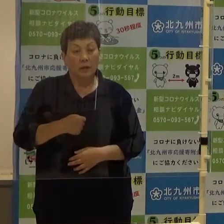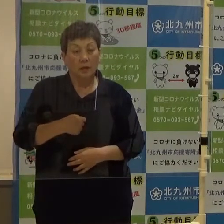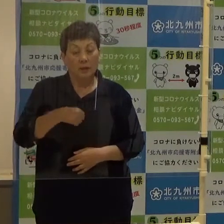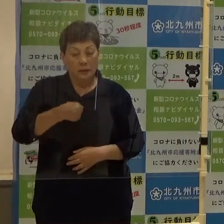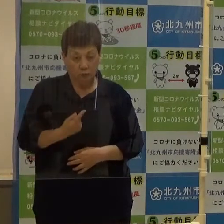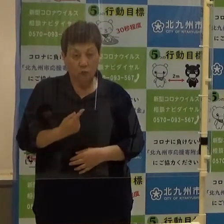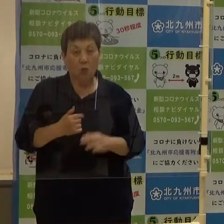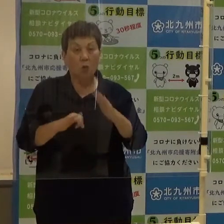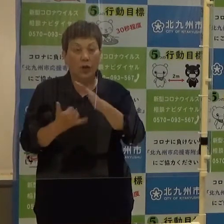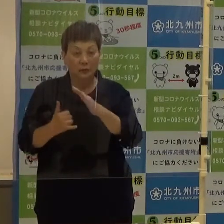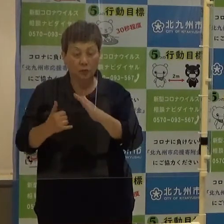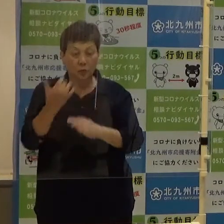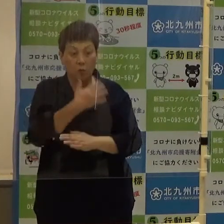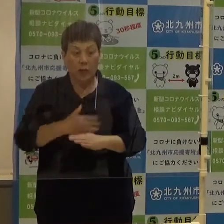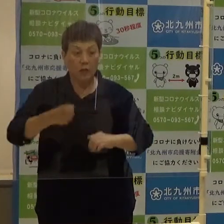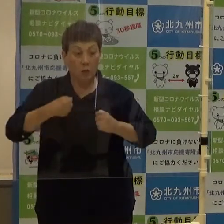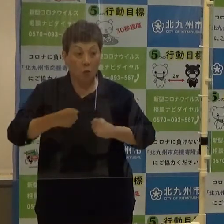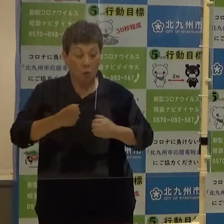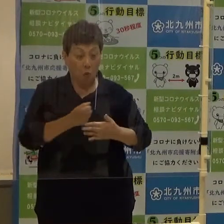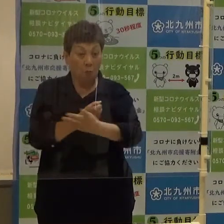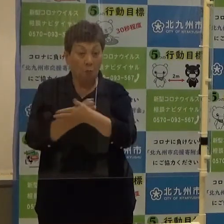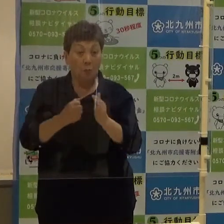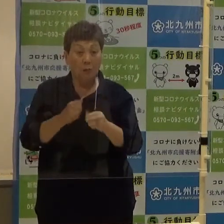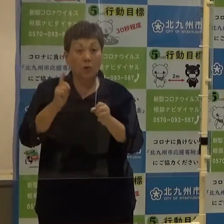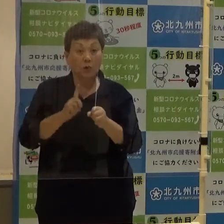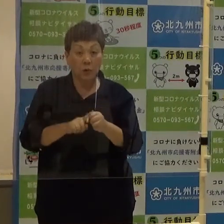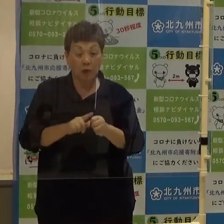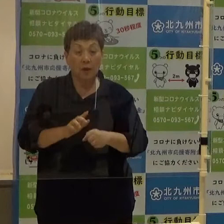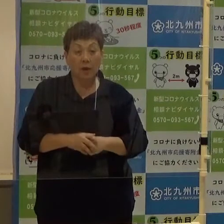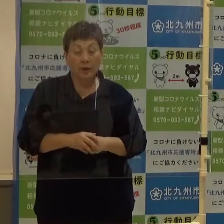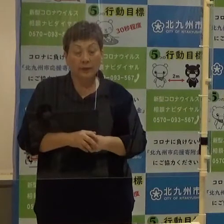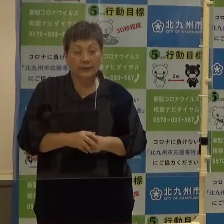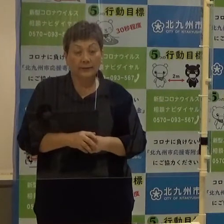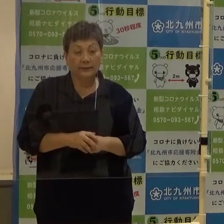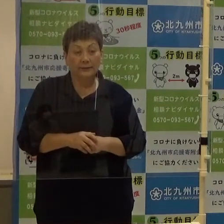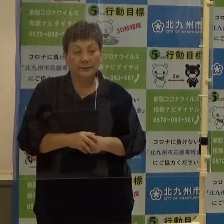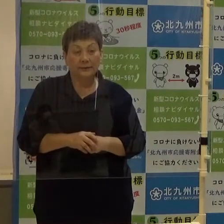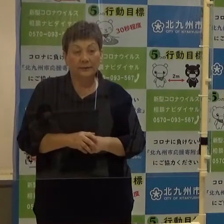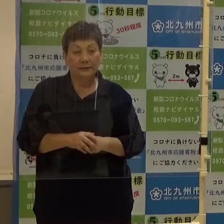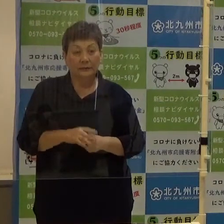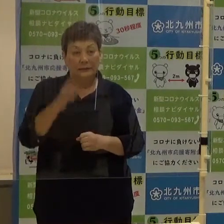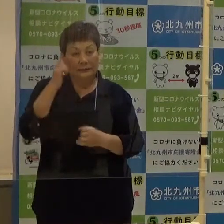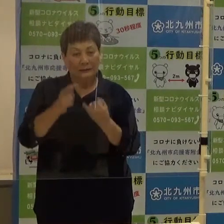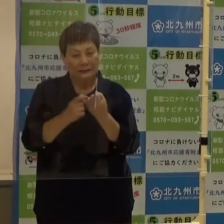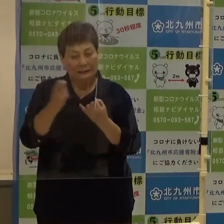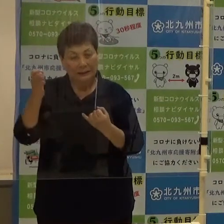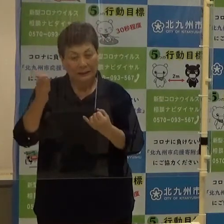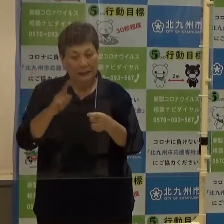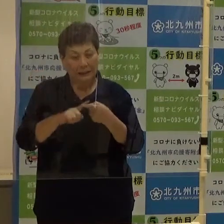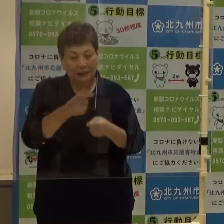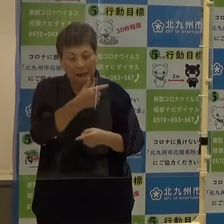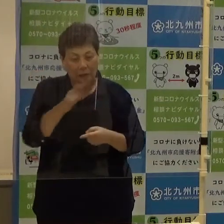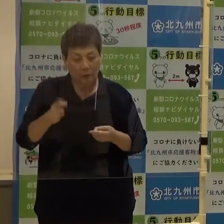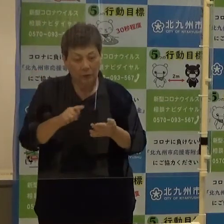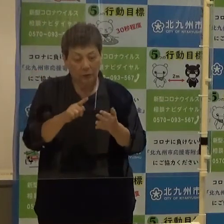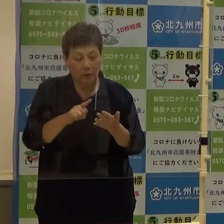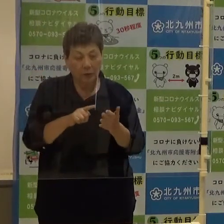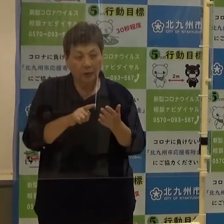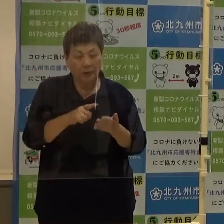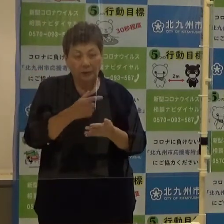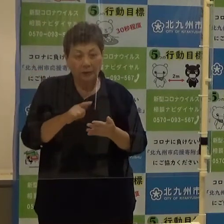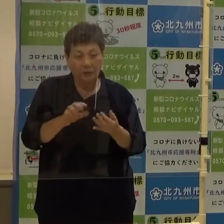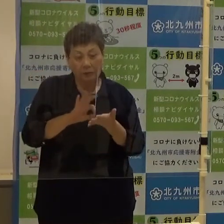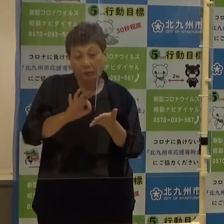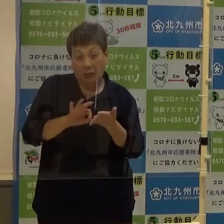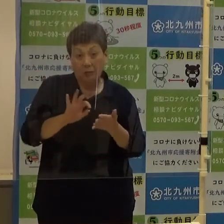族の健康を守るためにですね、非常にナーバスなまでに多くのことに気を使っておられると思うんです